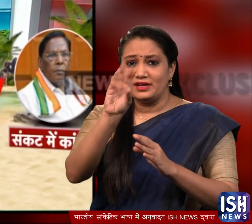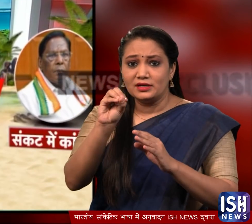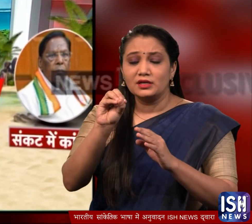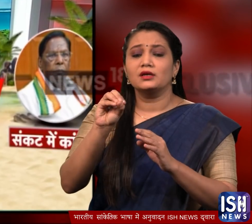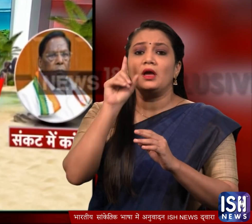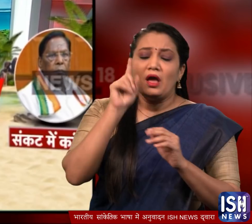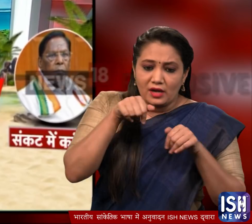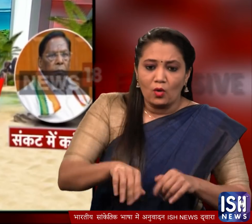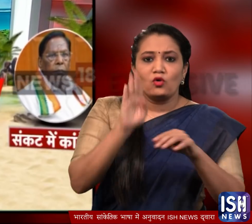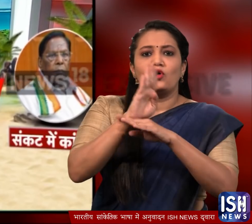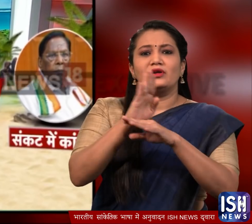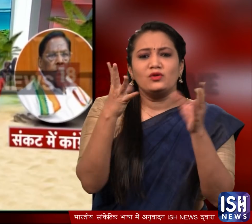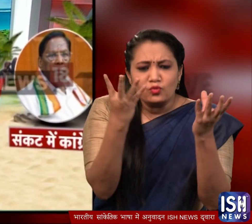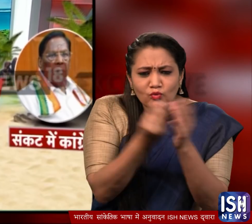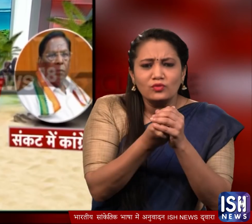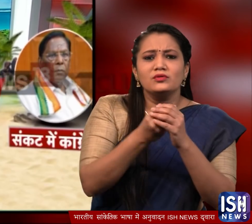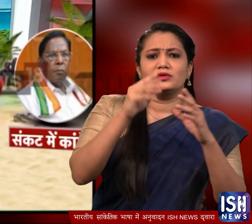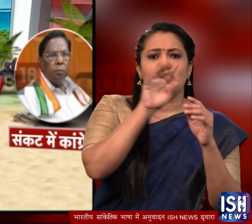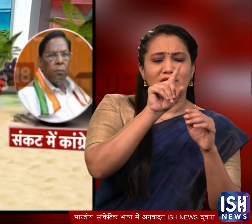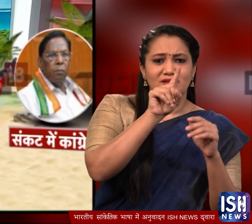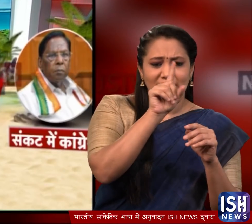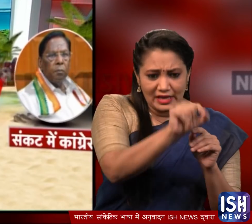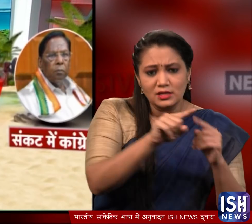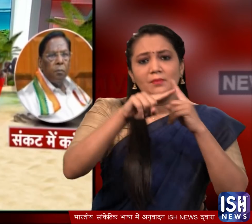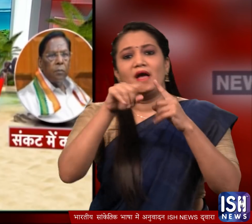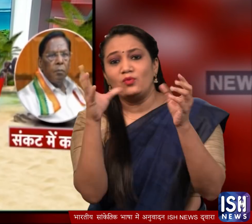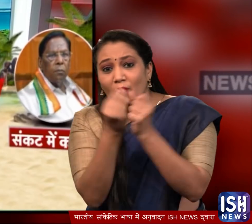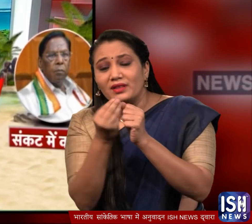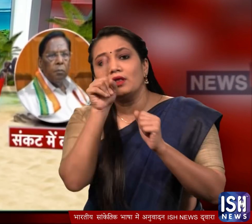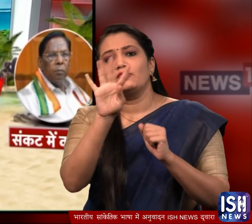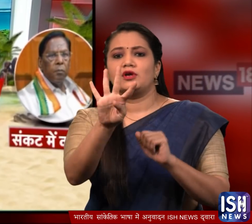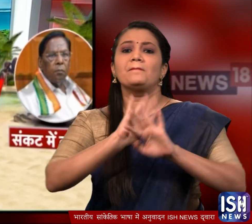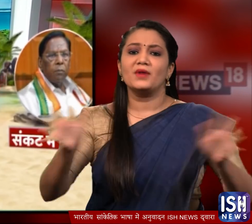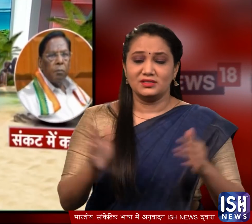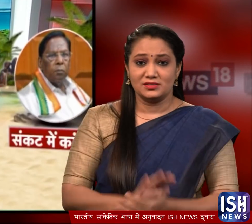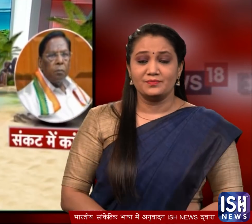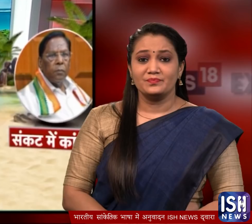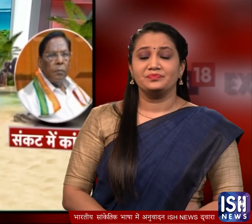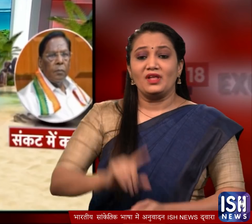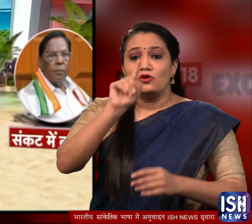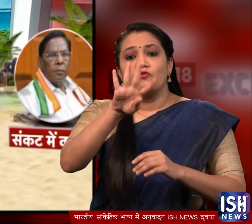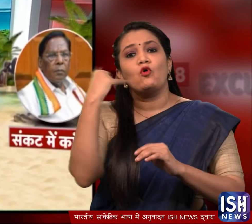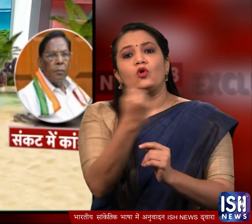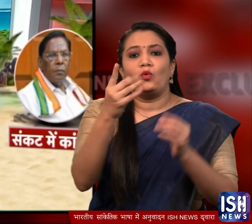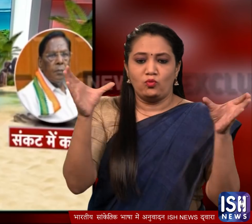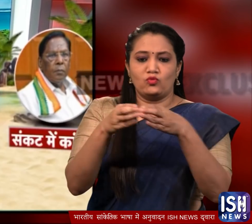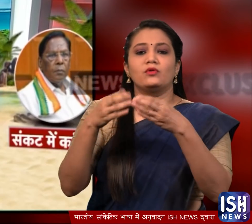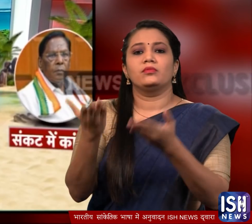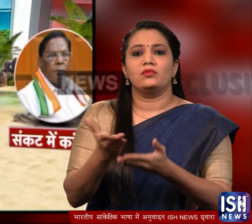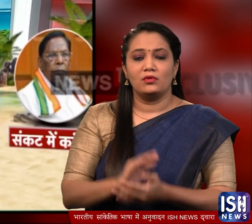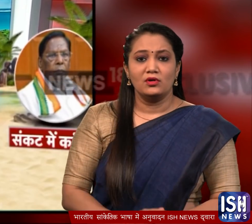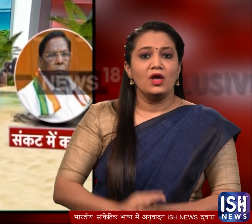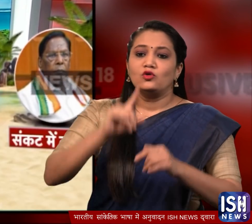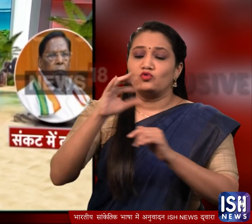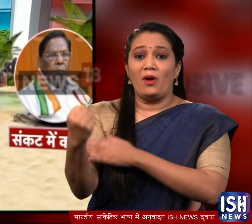में कांग्रेस के केवल 10 और उसकी सहयोगी डीएमके के 4 विधायक रह गए। यानी नारायणसामी सरकार के पास 14 विधायकों का